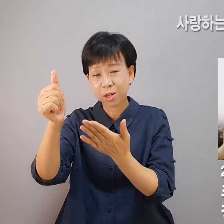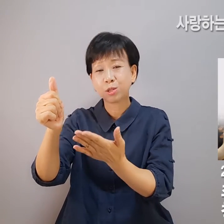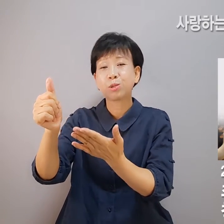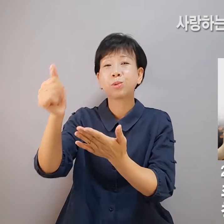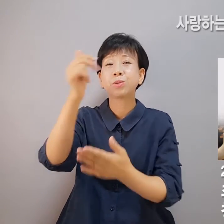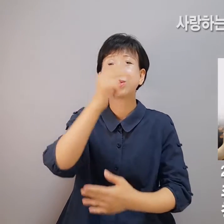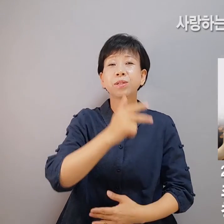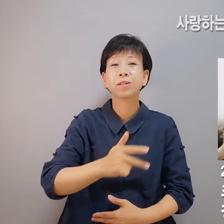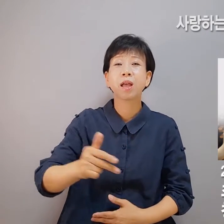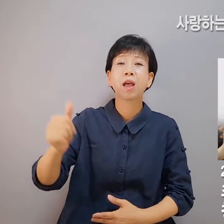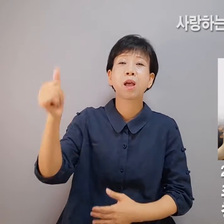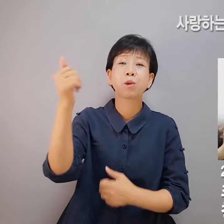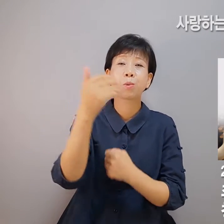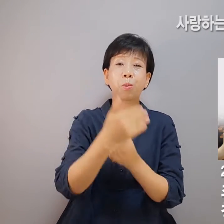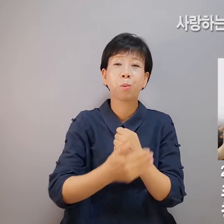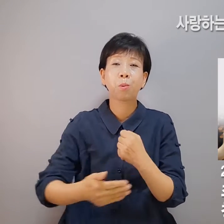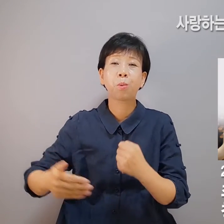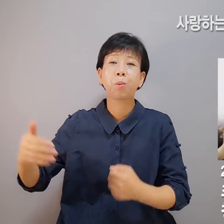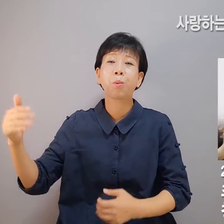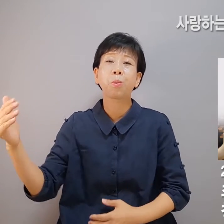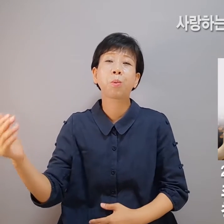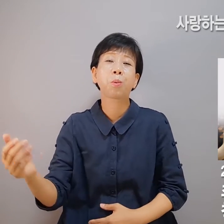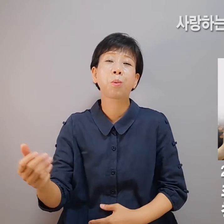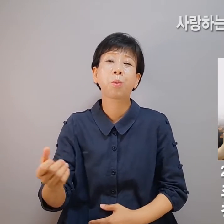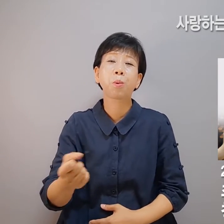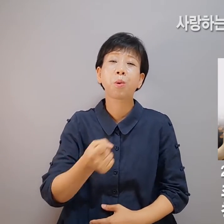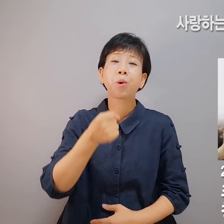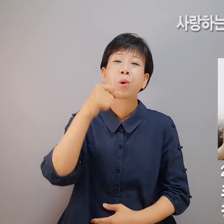주 은혜로